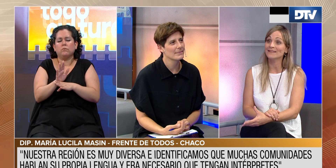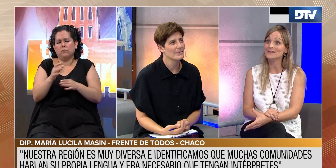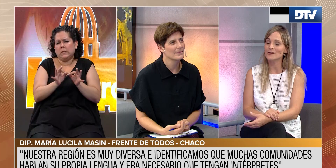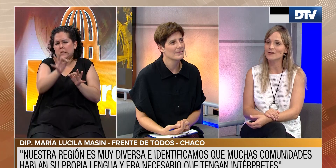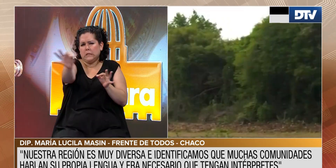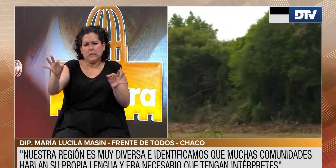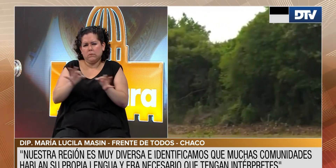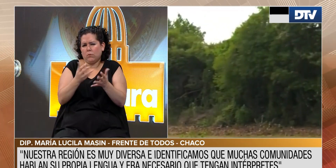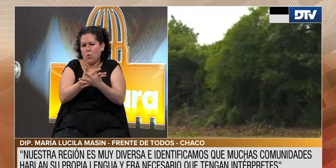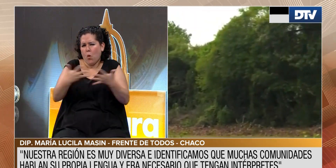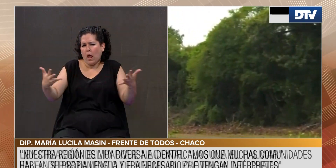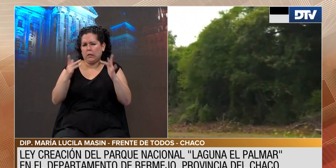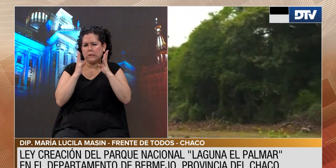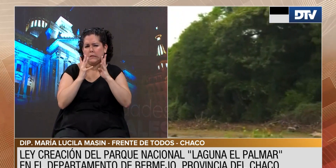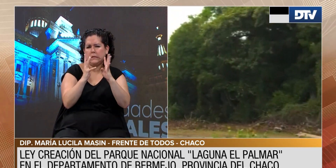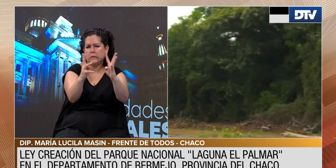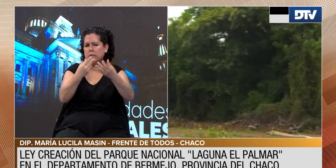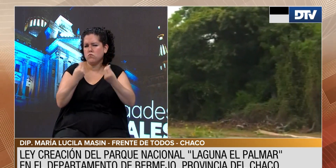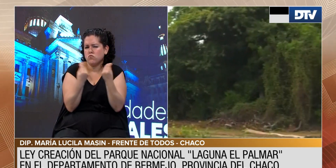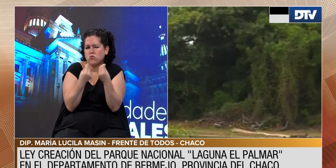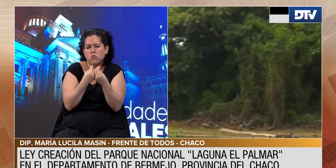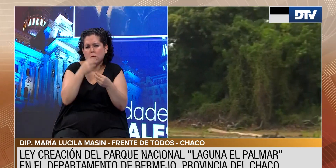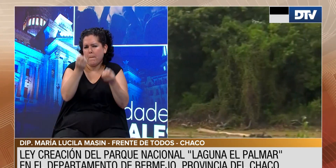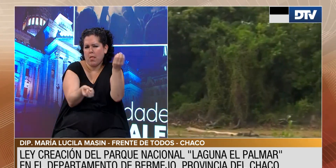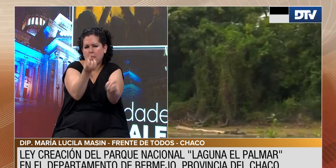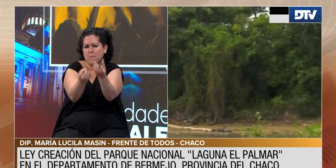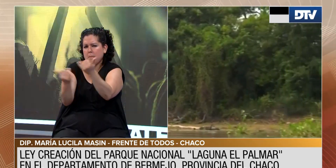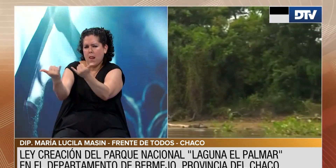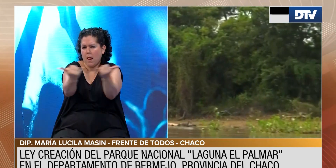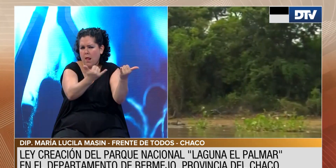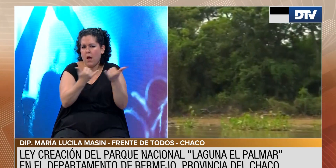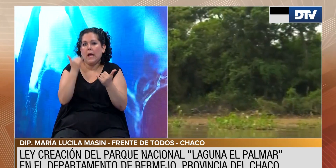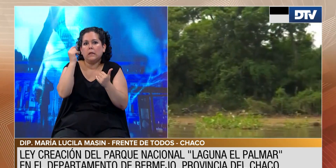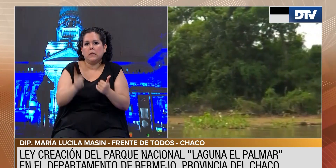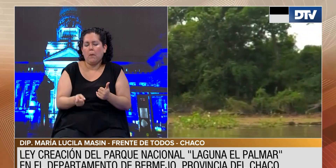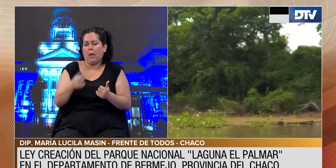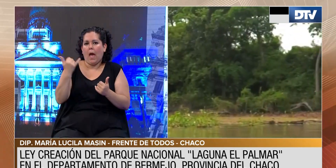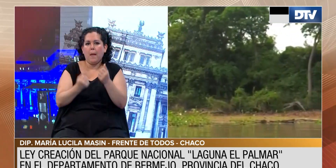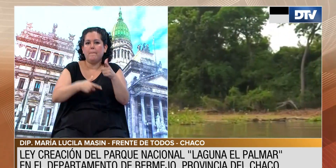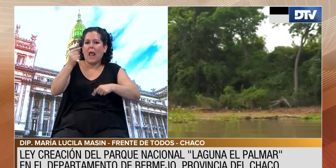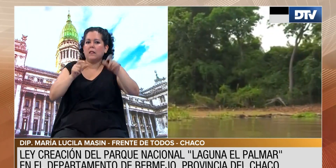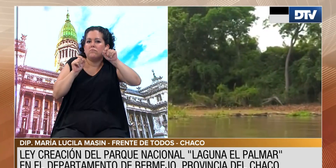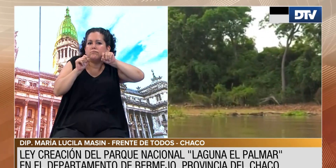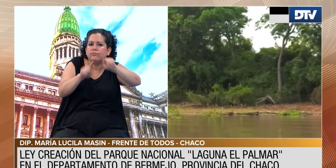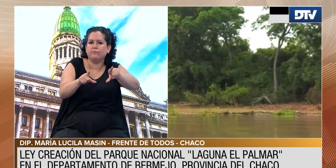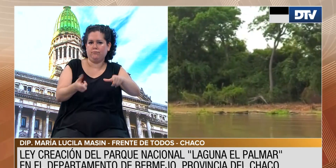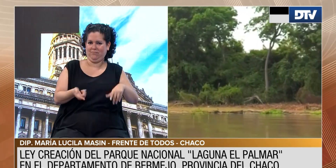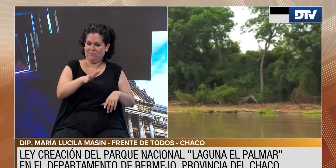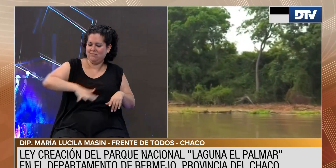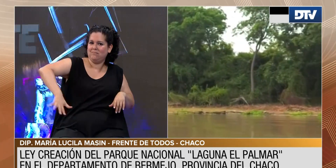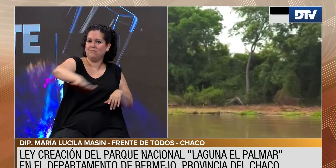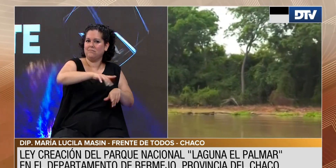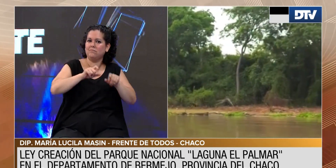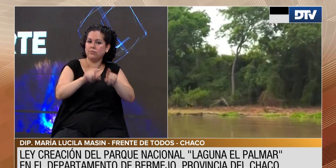amplia vegetación y fundamentalmente también una fauna nativa, y que nosotros entendemos